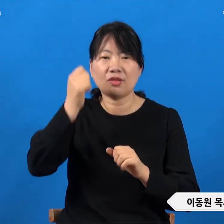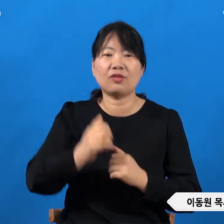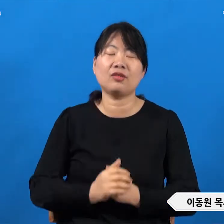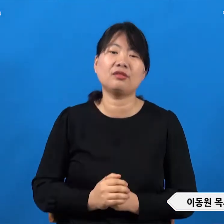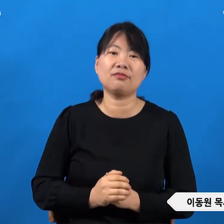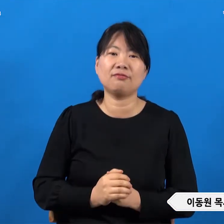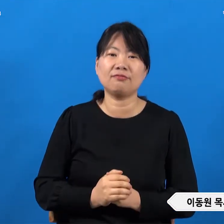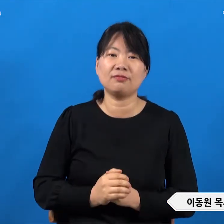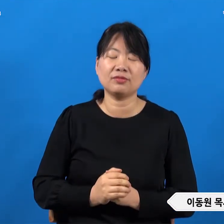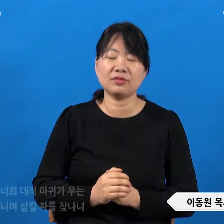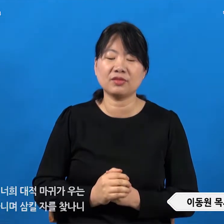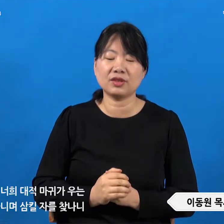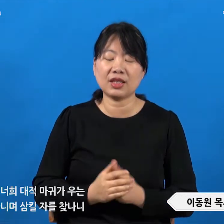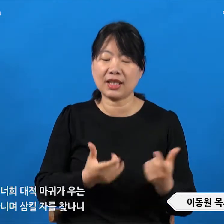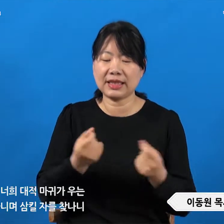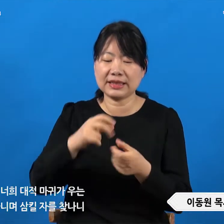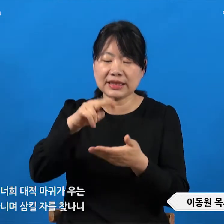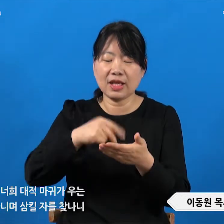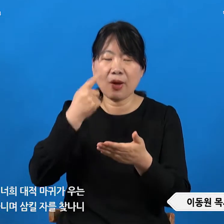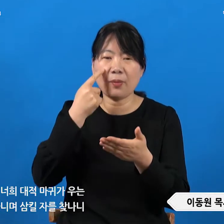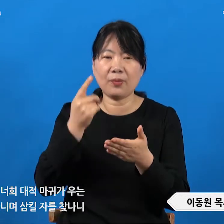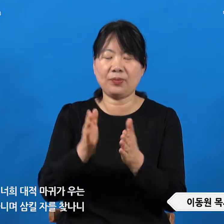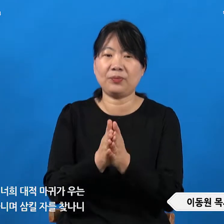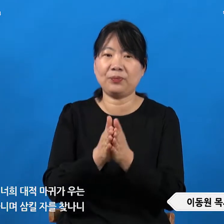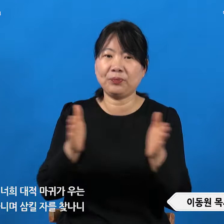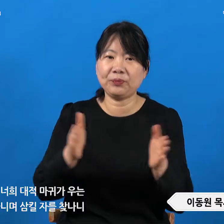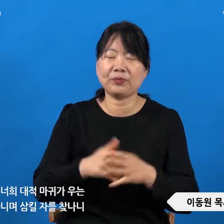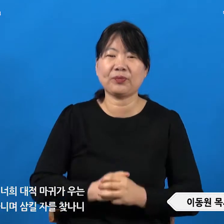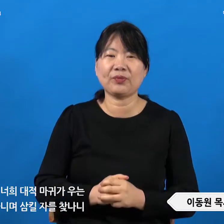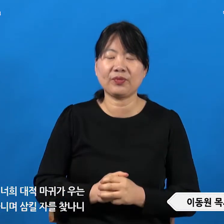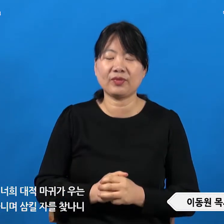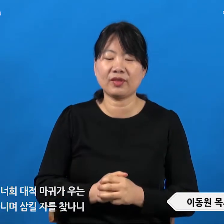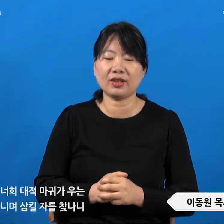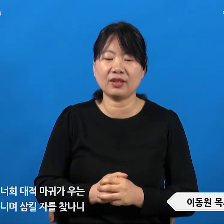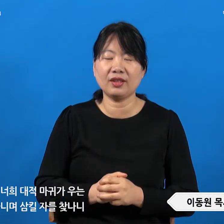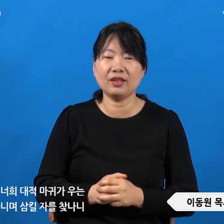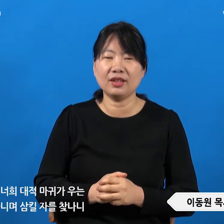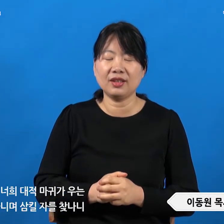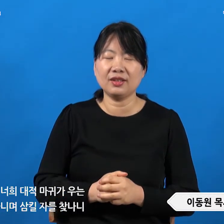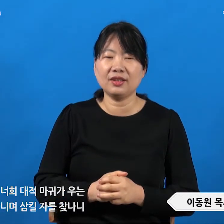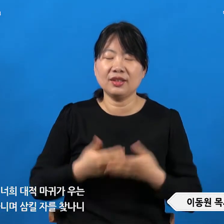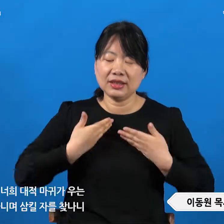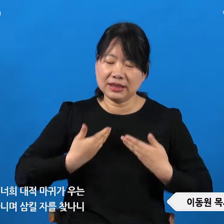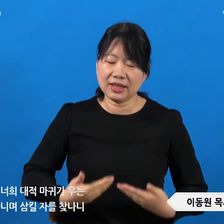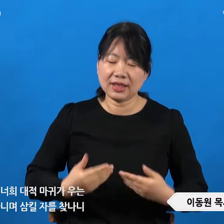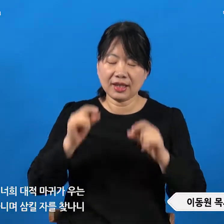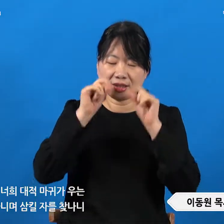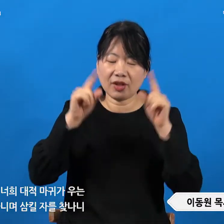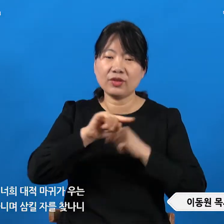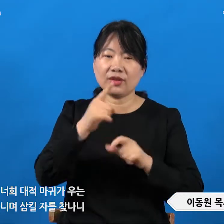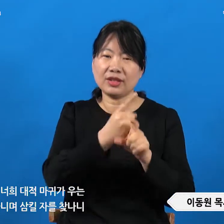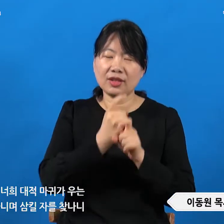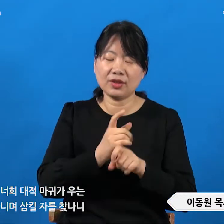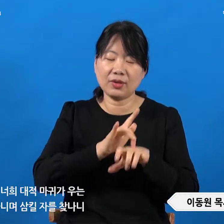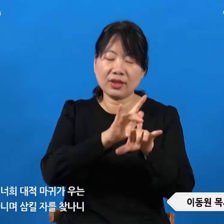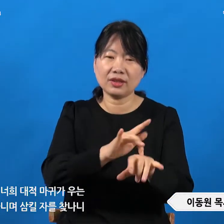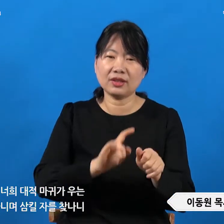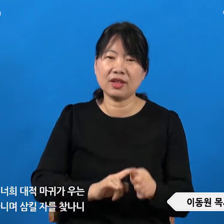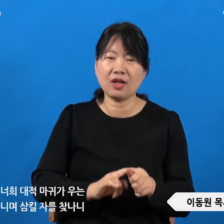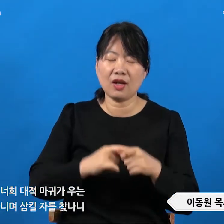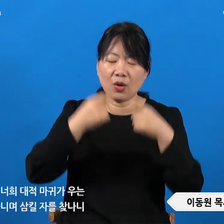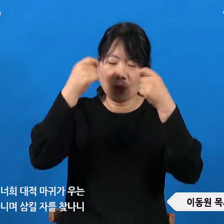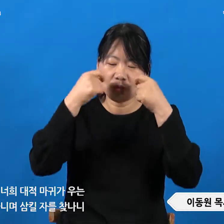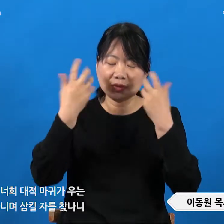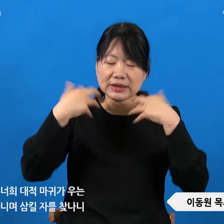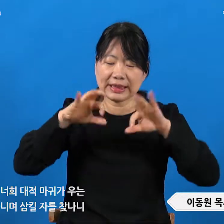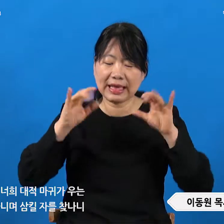않을 수가 없습니다. 같이 한번 읽어보시겠습니다. 다 같이 시작. 근신하라, 깨어라. 너희 대적 마귀가